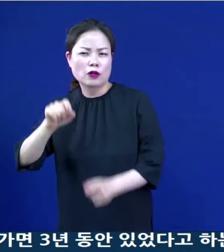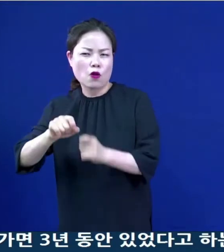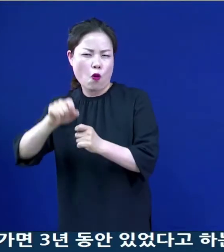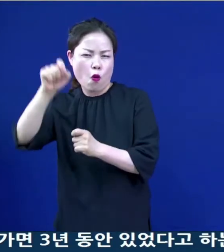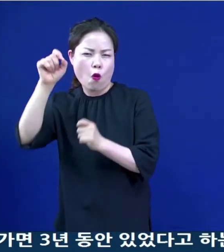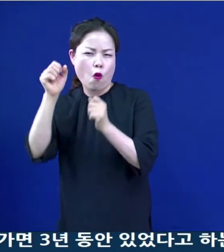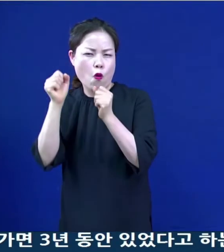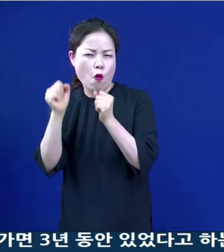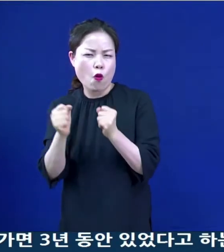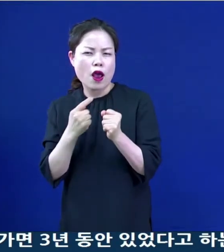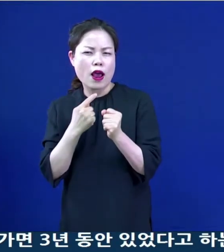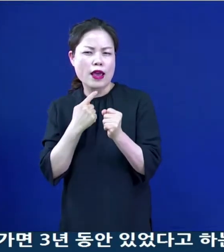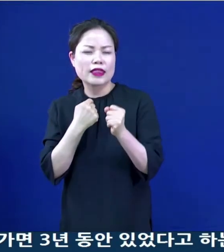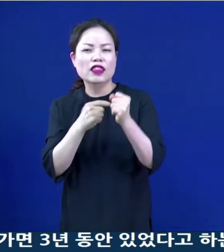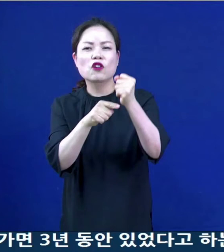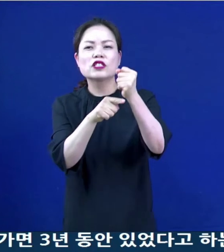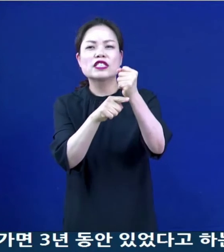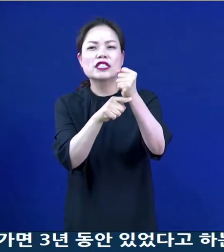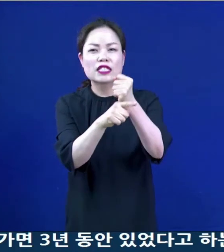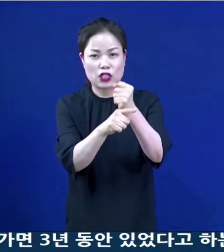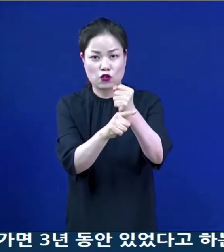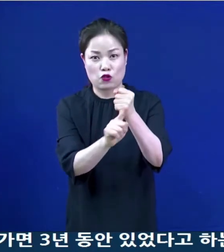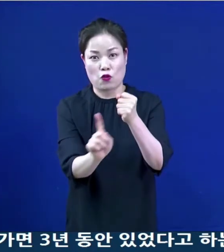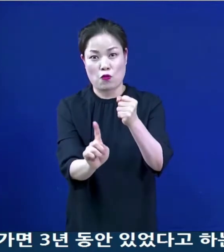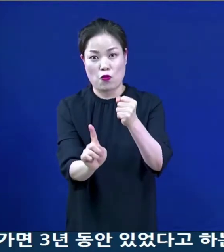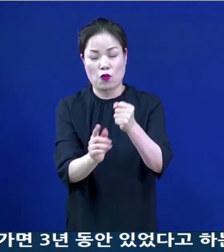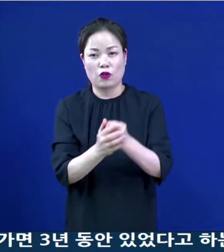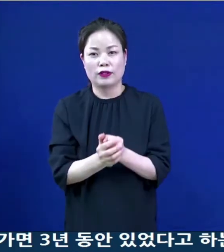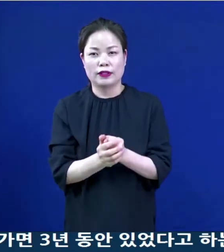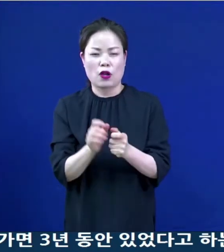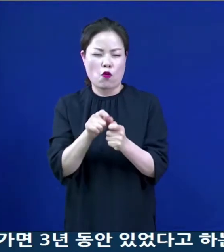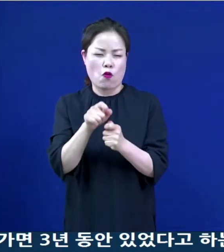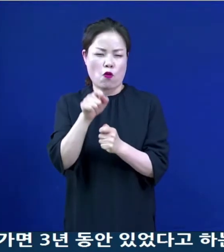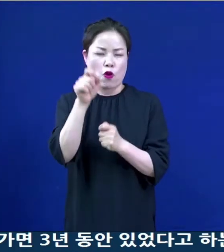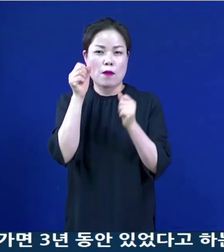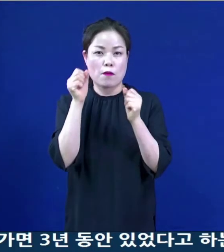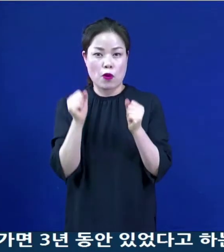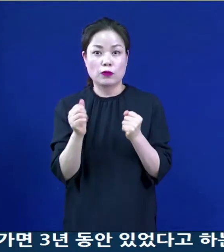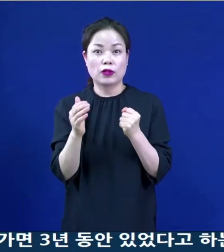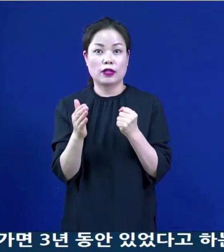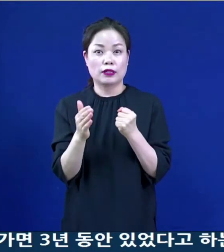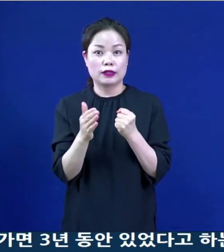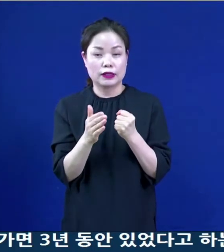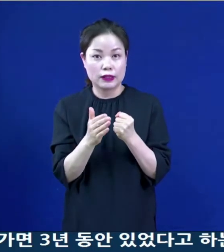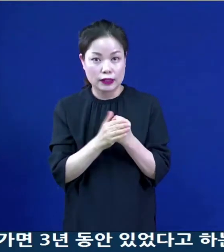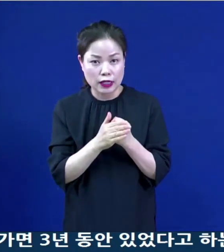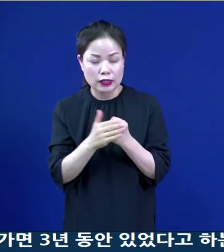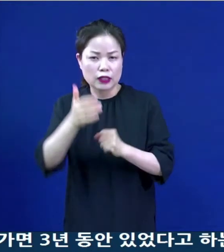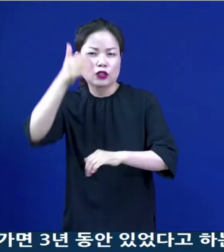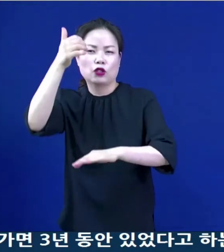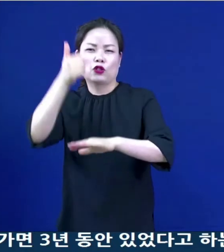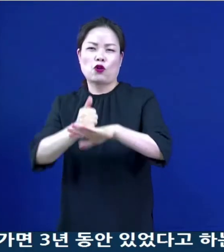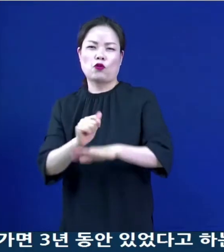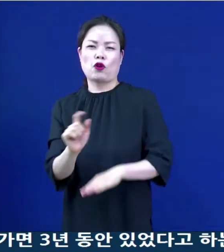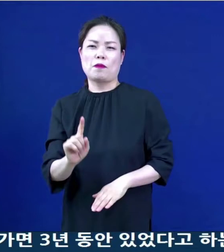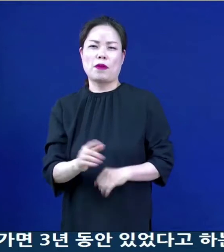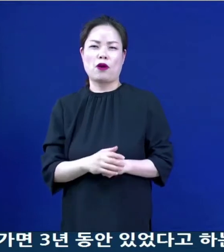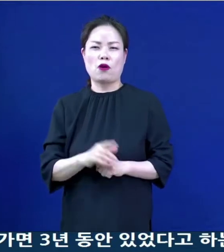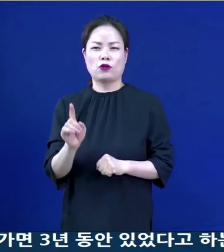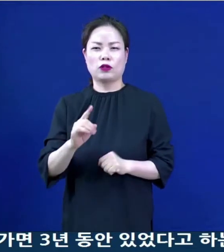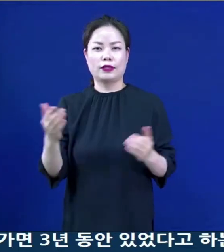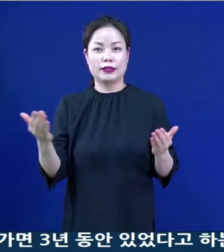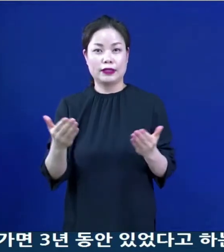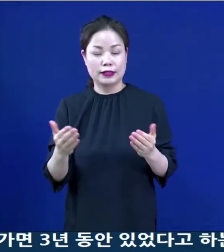머물러 있었던 이유가 무엇이었을까? 오래 머물러 있었기 때문에 생긴 결과는 무엇일까? 어떤